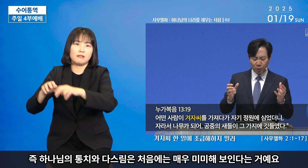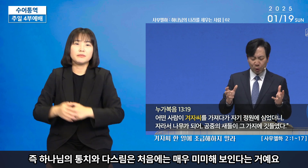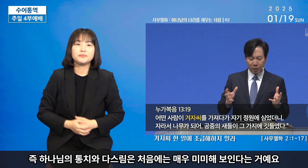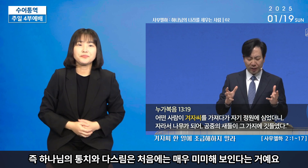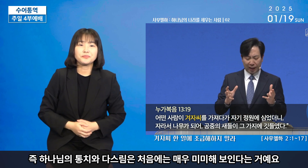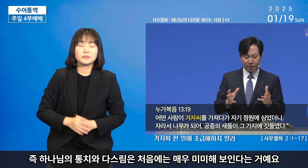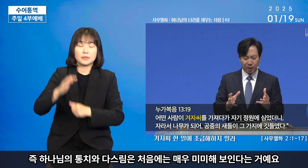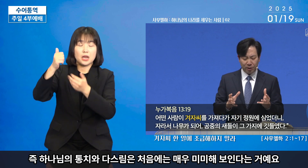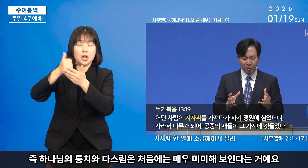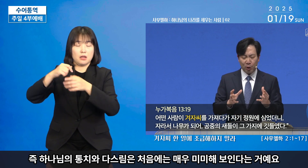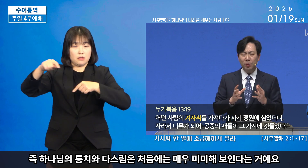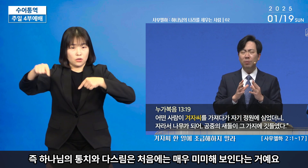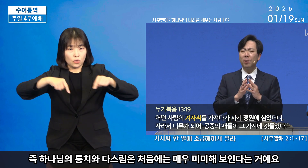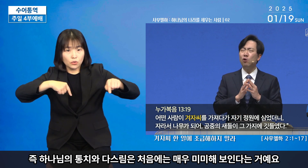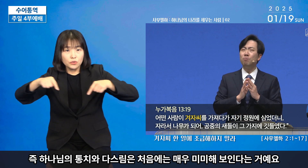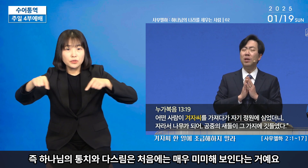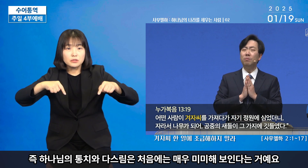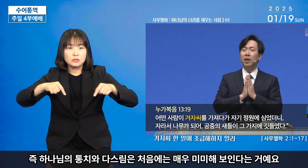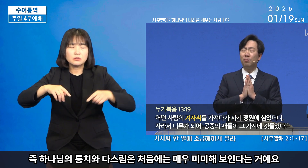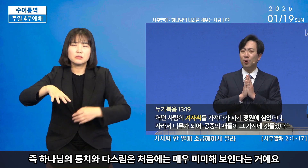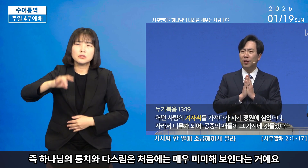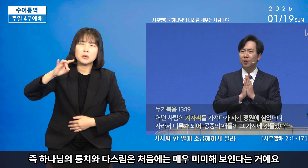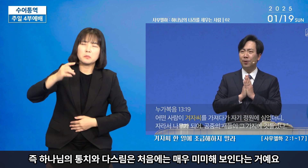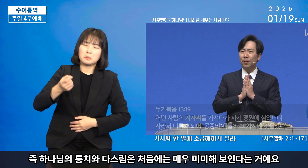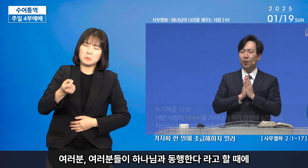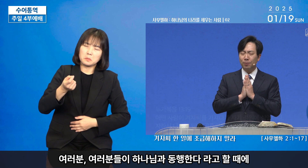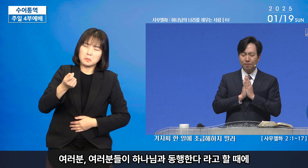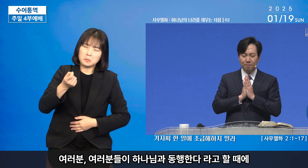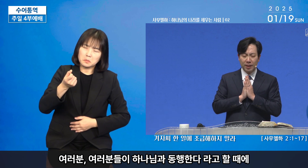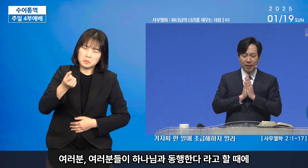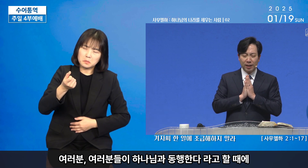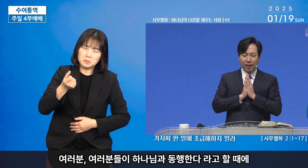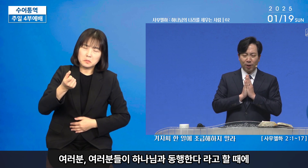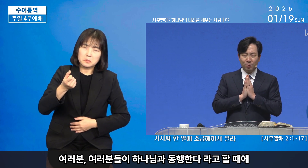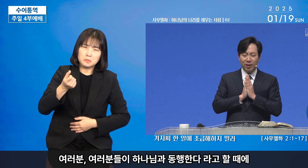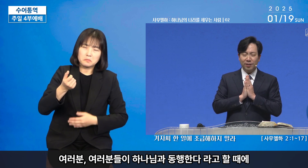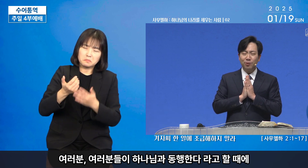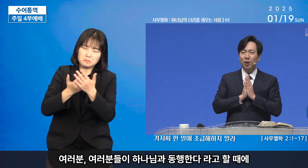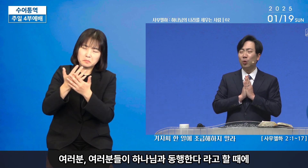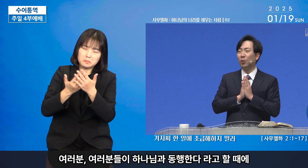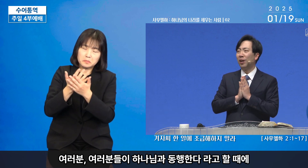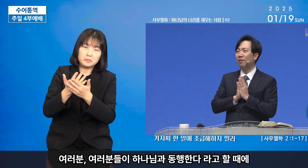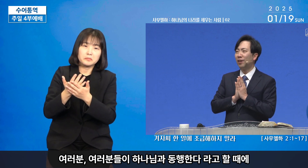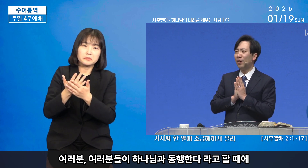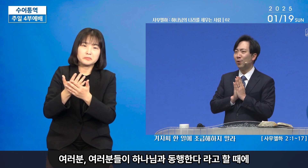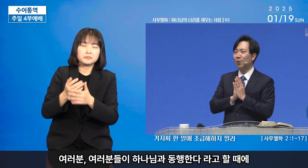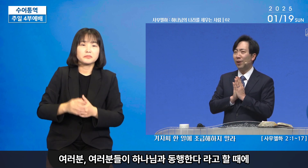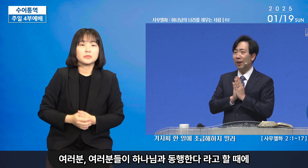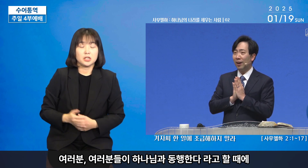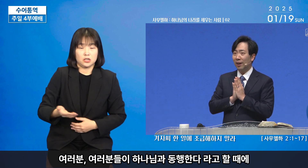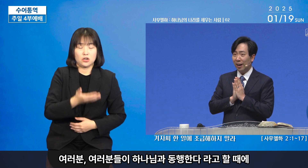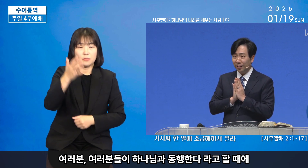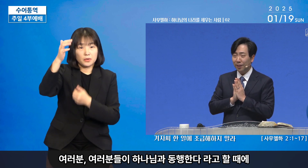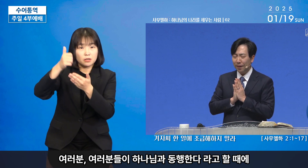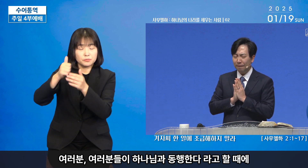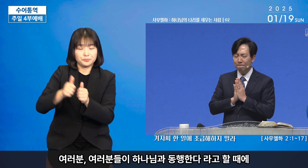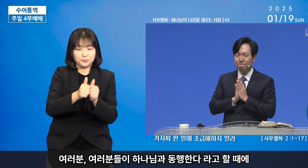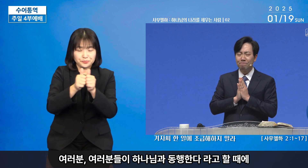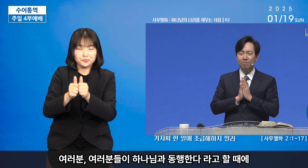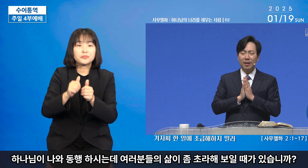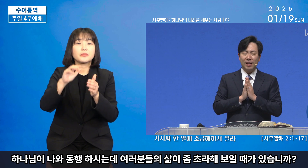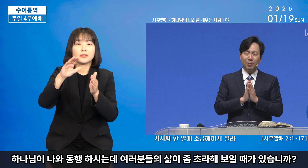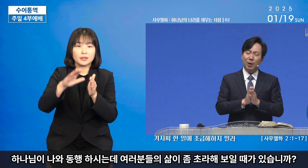하나님의 통치와 다스림은 처음에는 매우 미미해 보인다는 거예요. 여러분들이 하나님과 동행한다라고 할